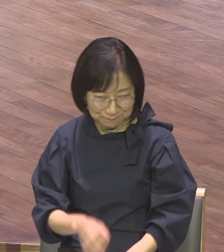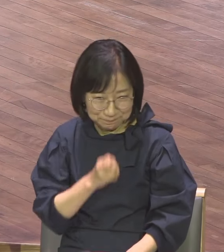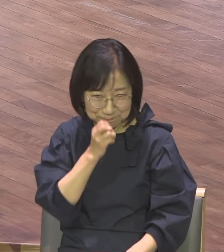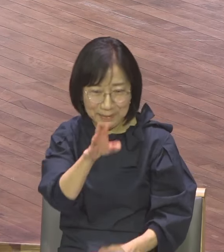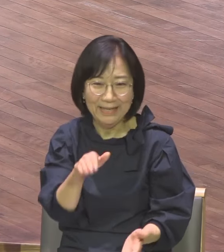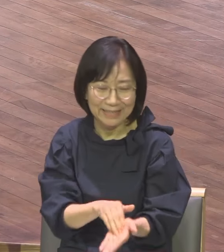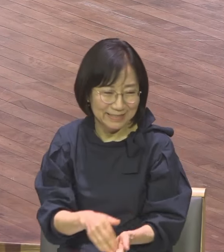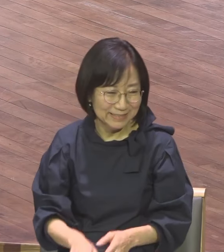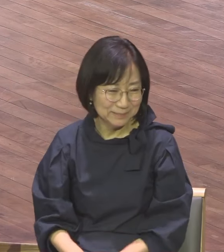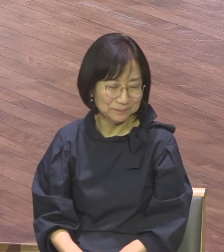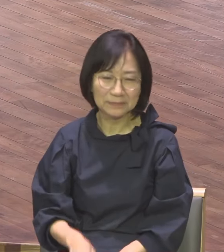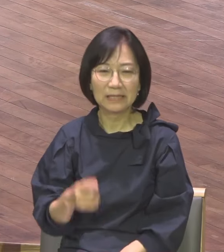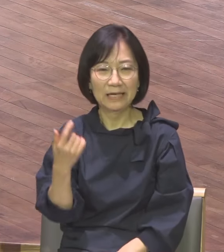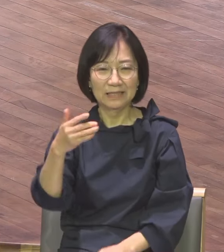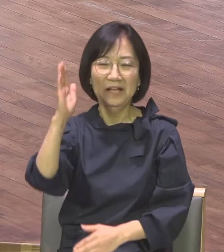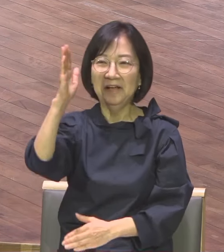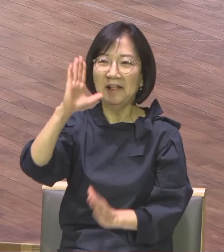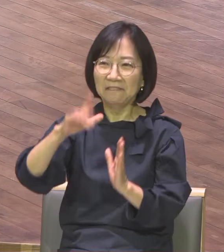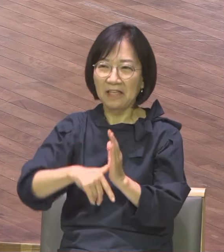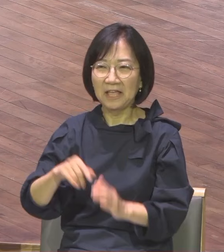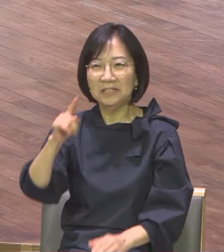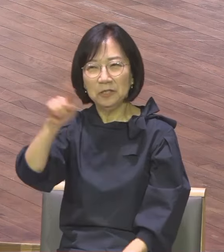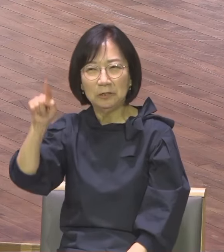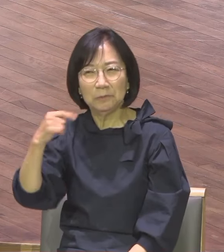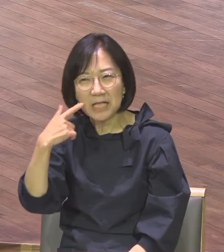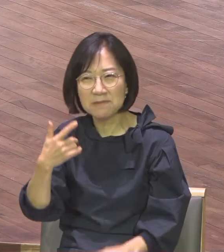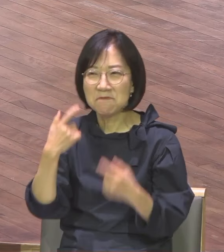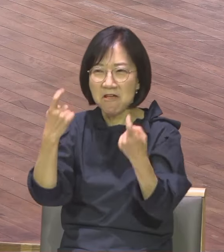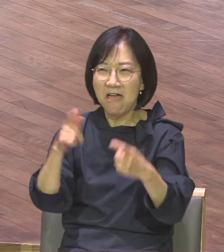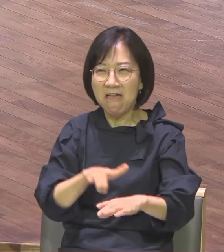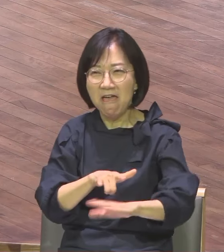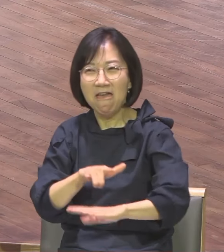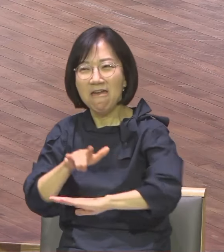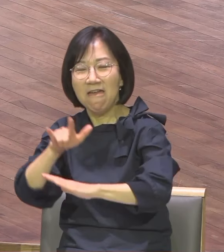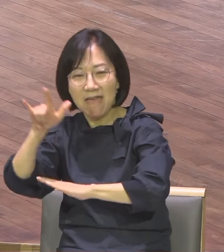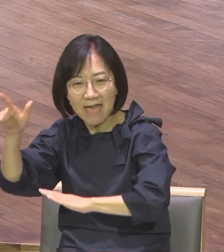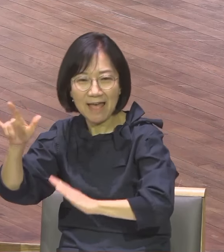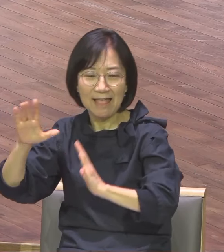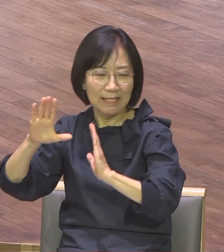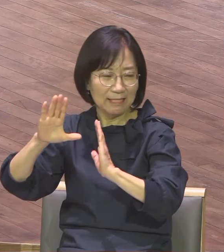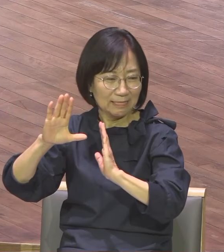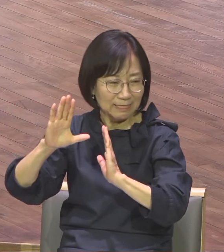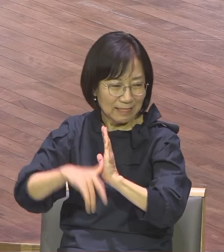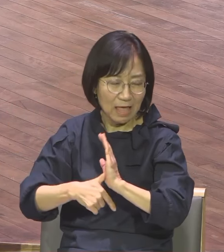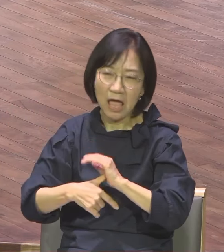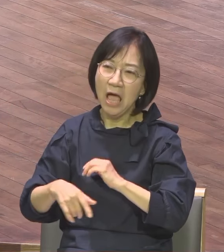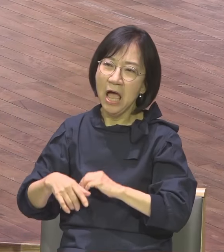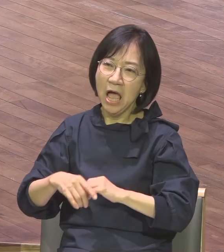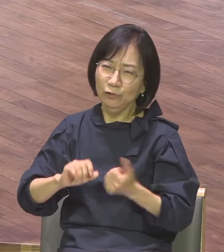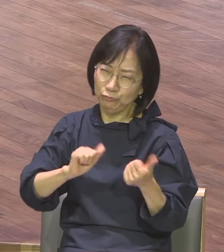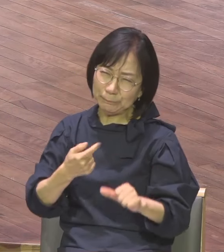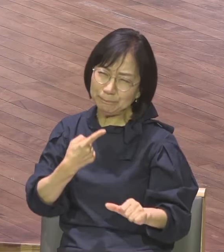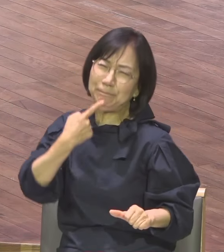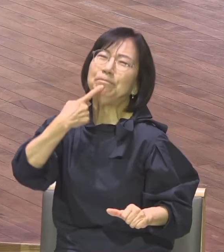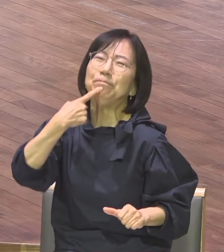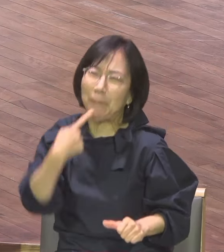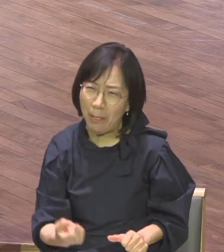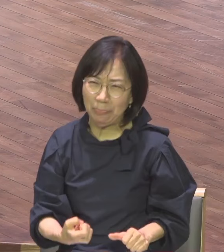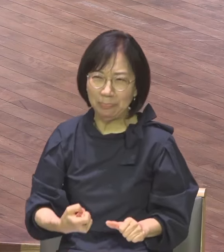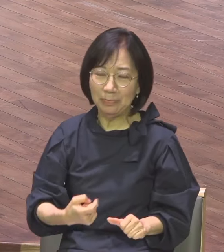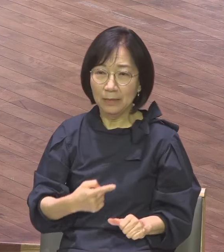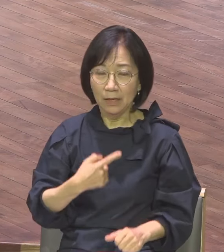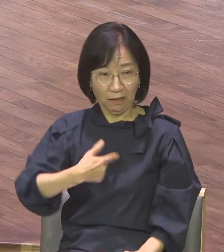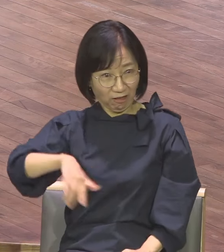그리고 또 강의하면서 정무사님이 여행을 다녀와가지고 이번에 잘 다녀왔다는 게 살아왔다 하더라고. 또 이렇게